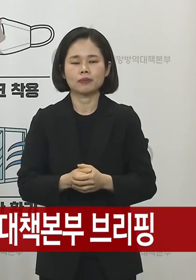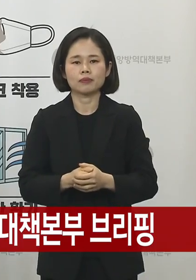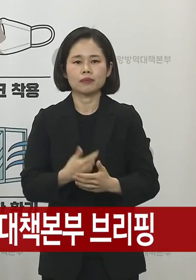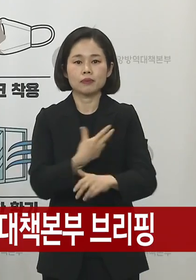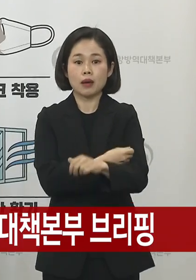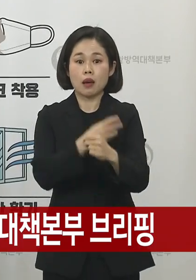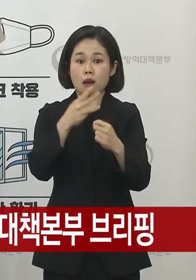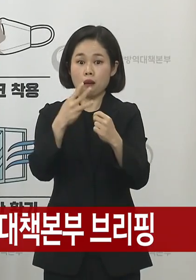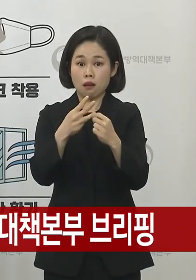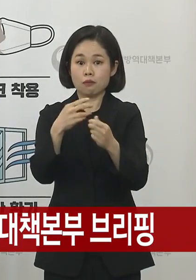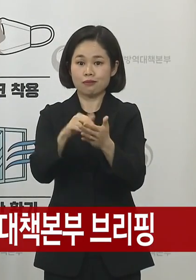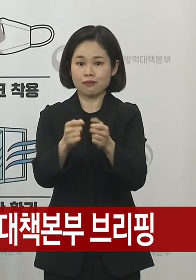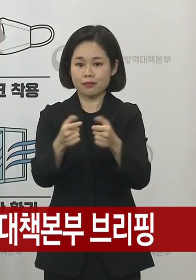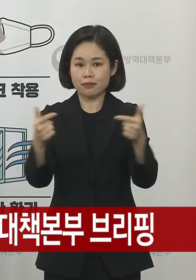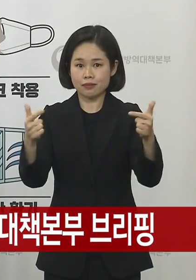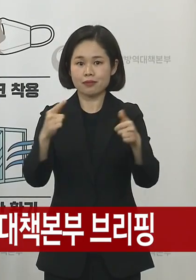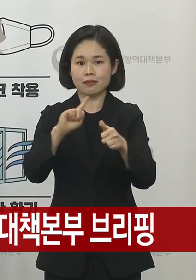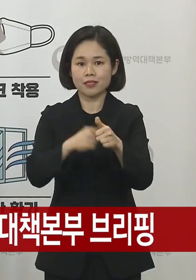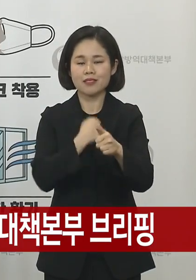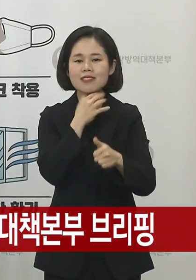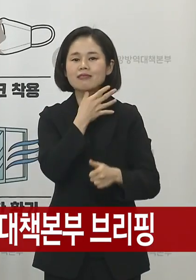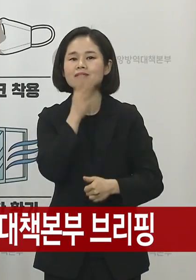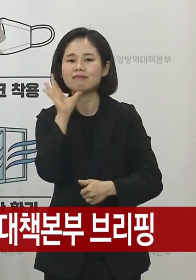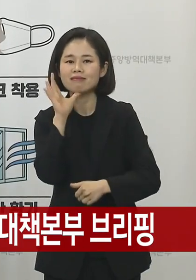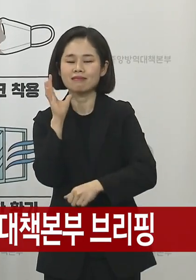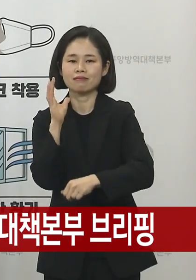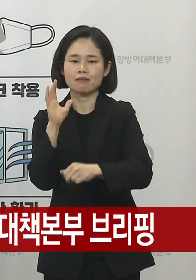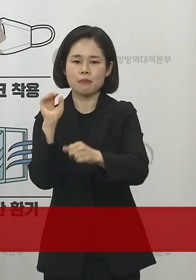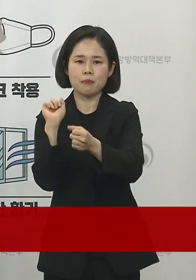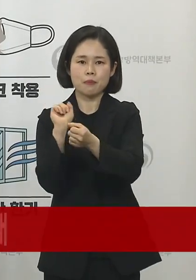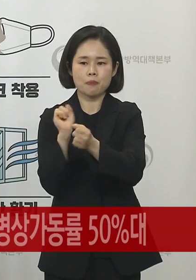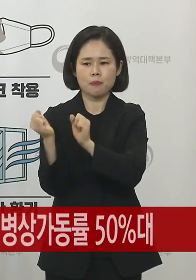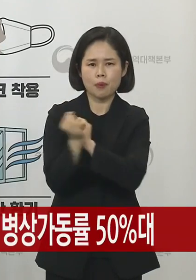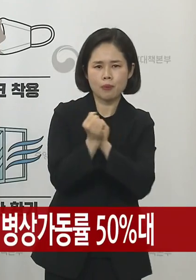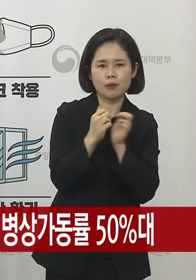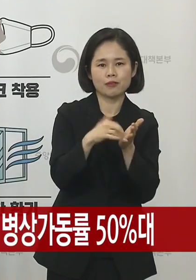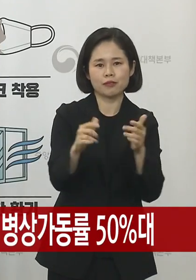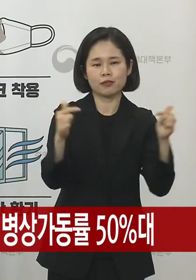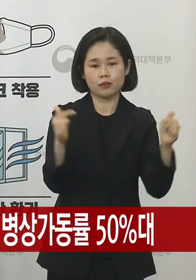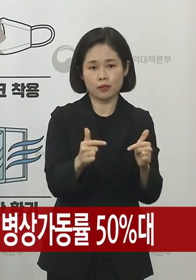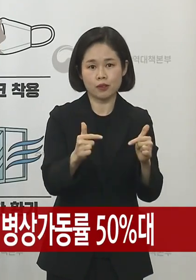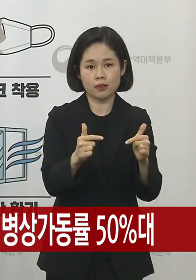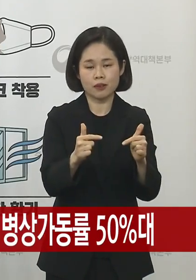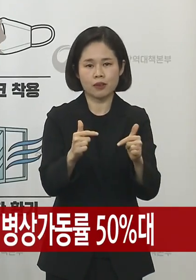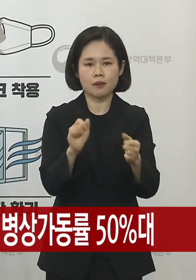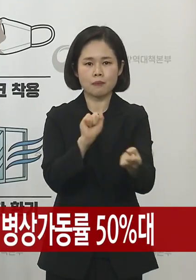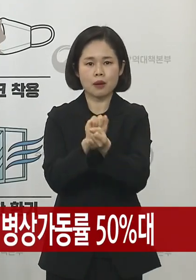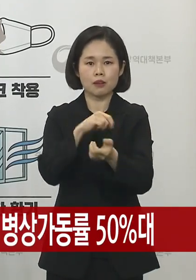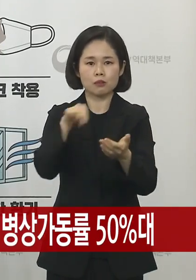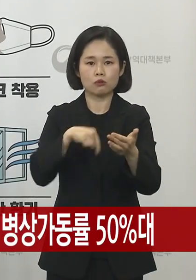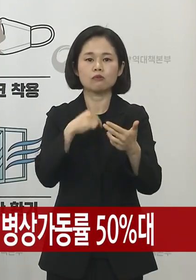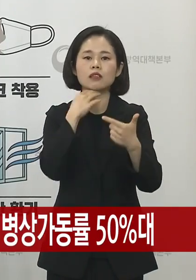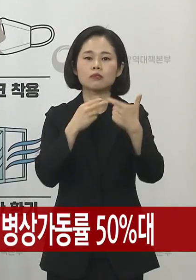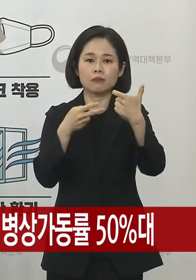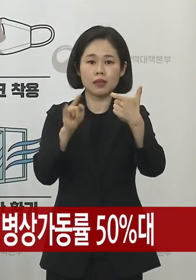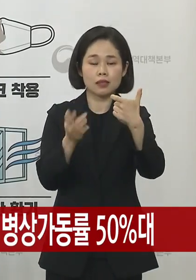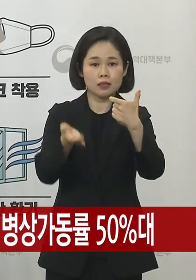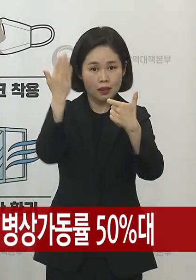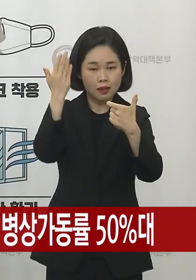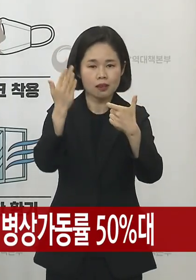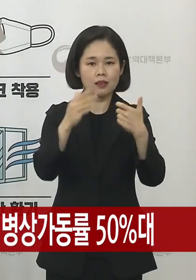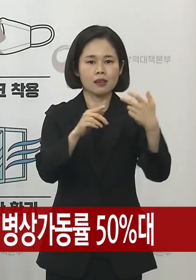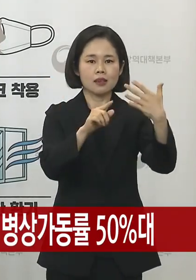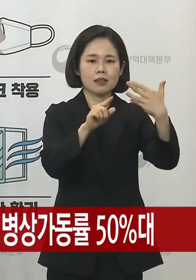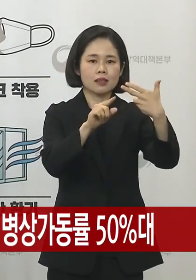3차 접종률이 높아지면서 고령층의 확진자는 줄고 있습니다. 전체 확진자 중 60세 이상의 비중이